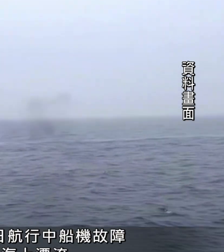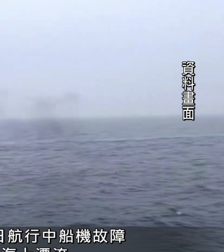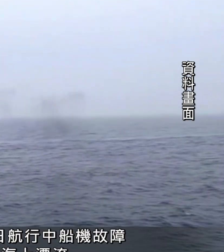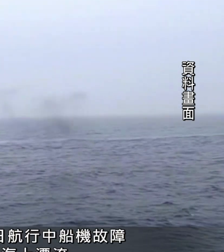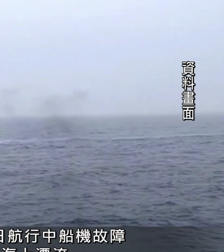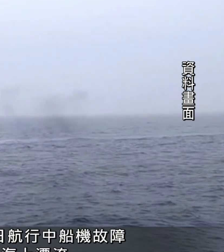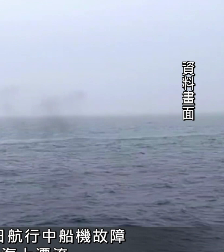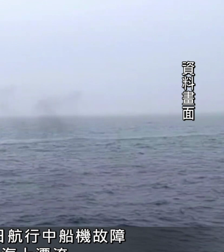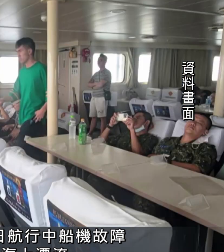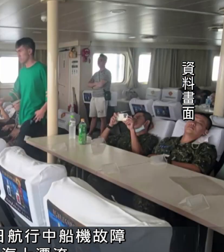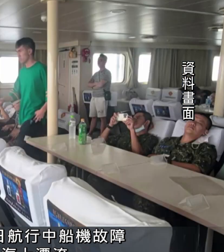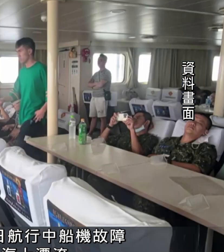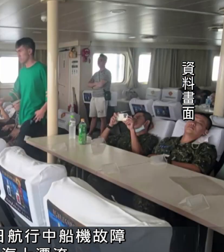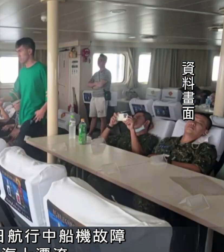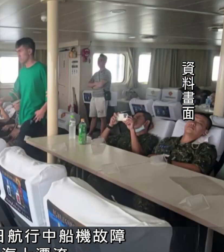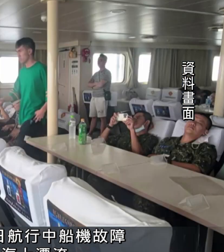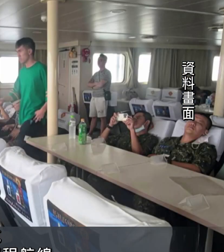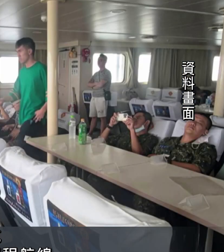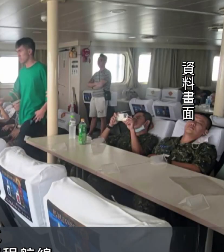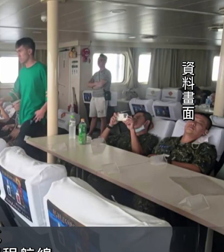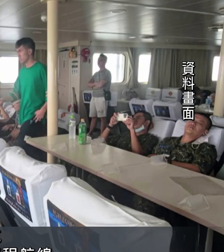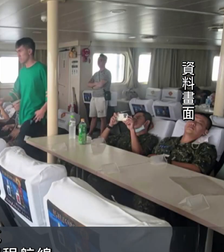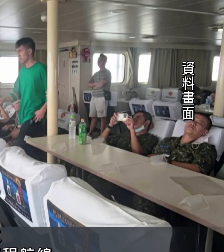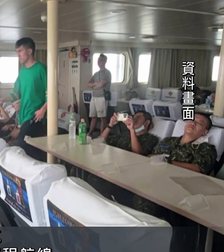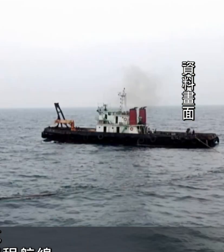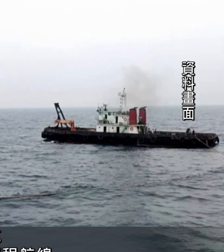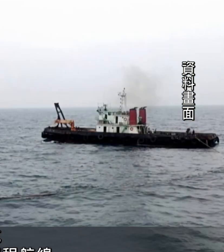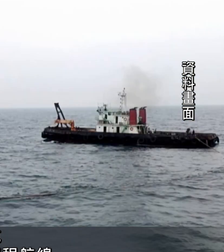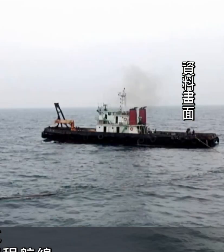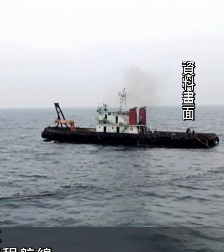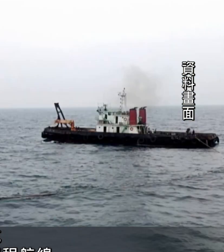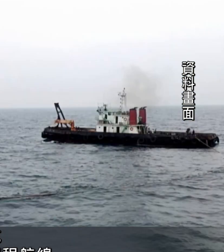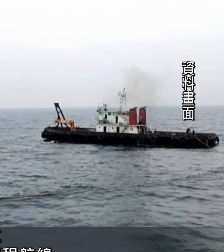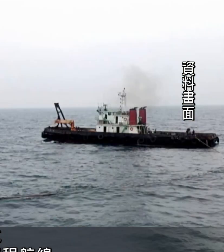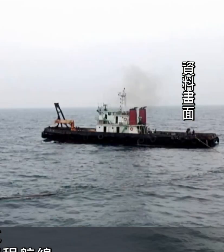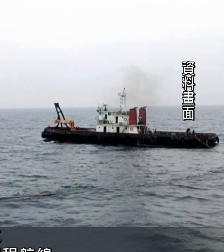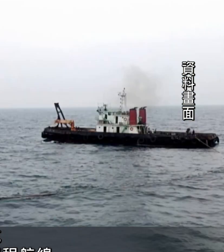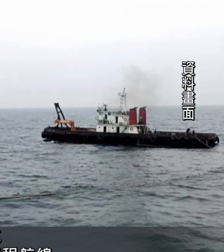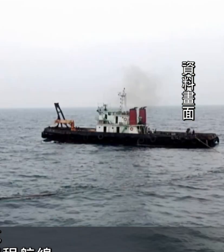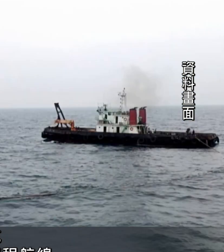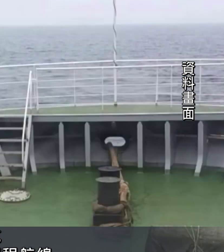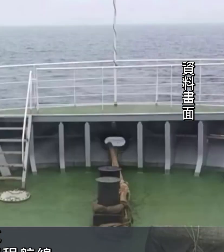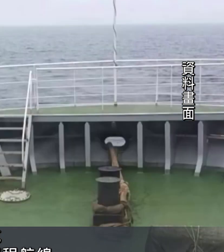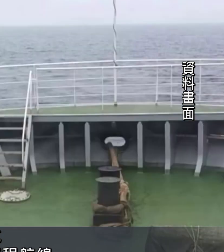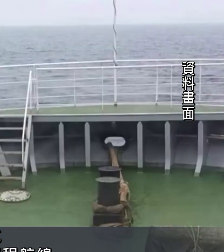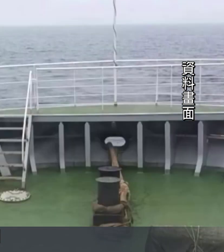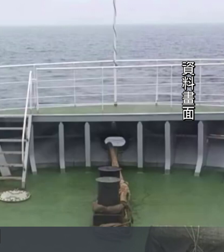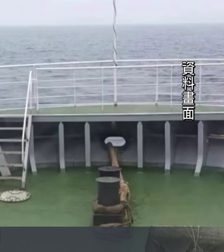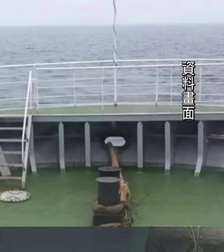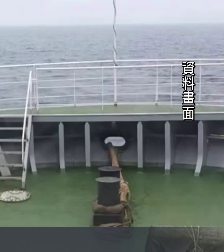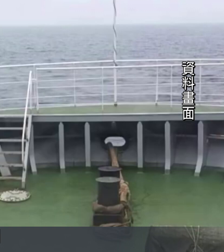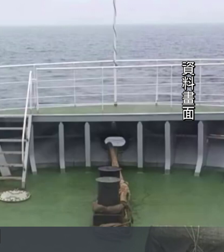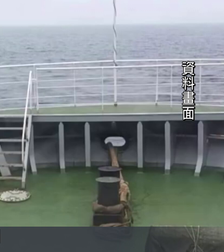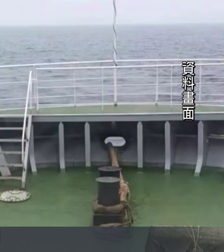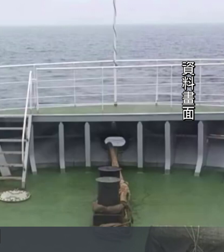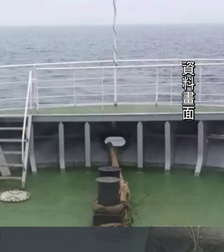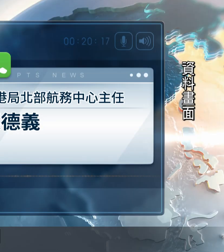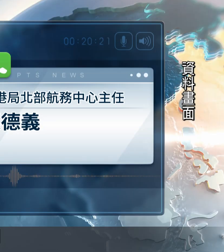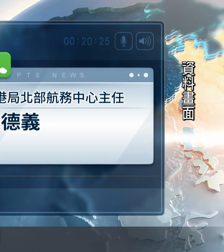一度在海上漂流。经过2个多月停航，航港局只先放行短程航线，也就是南竿到东引。 安全没